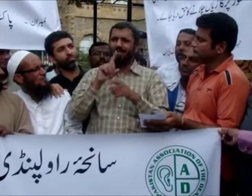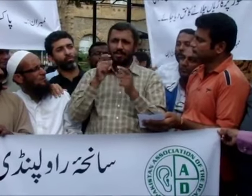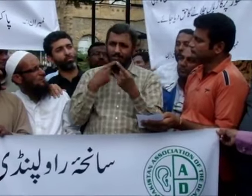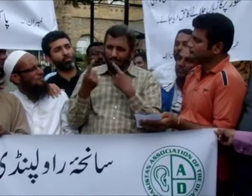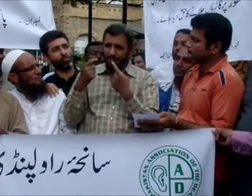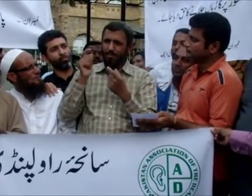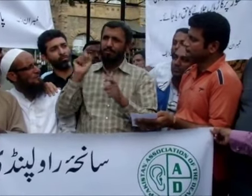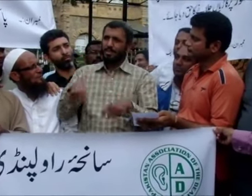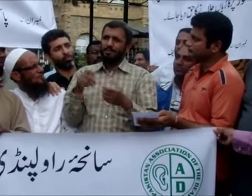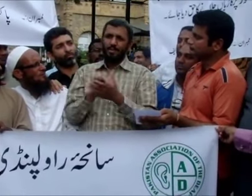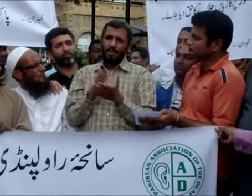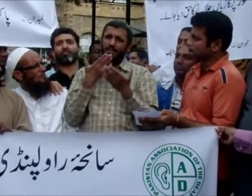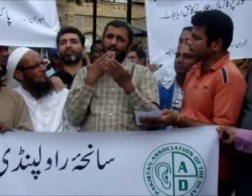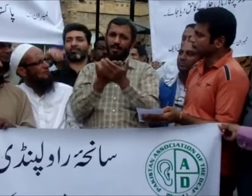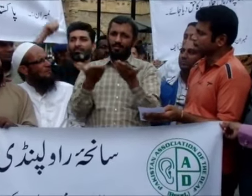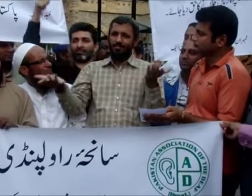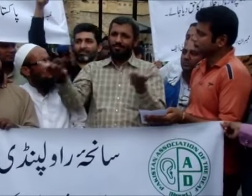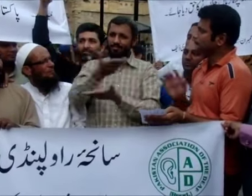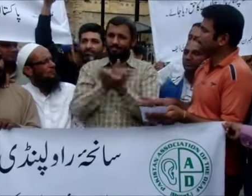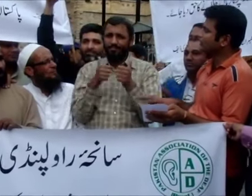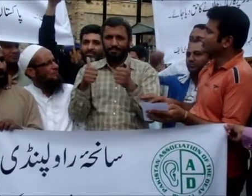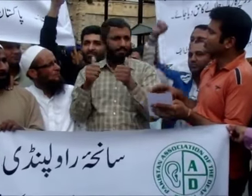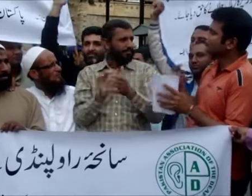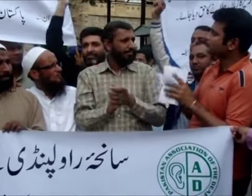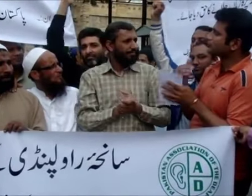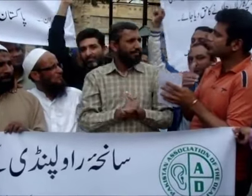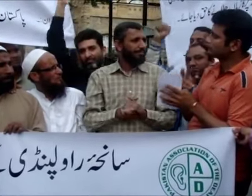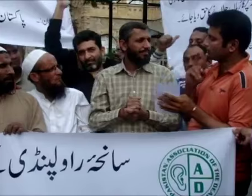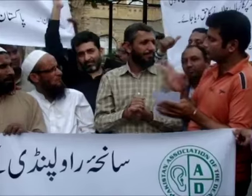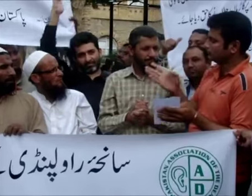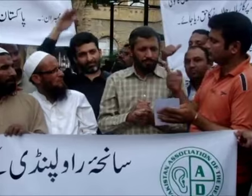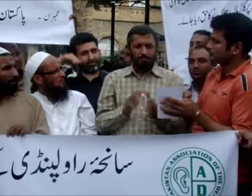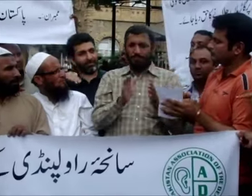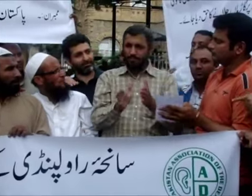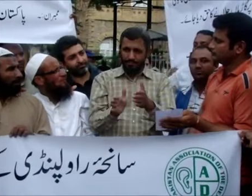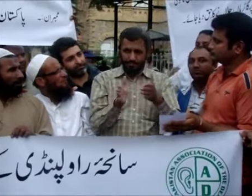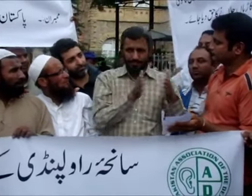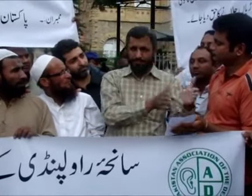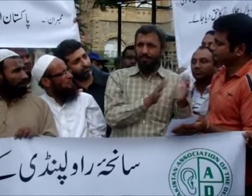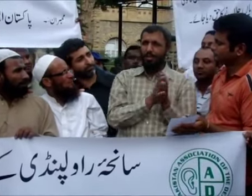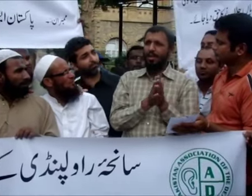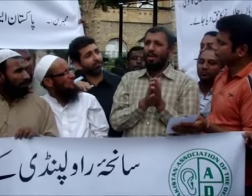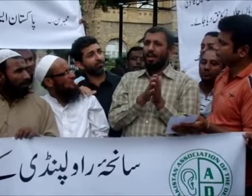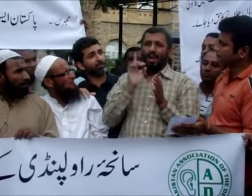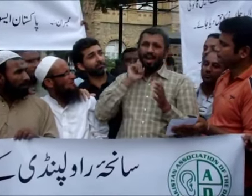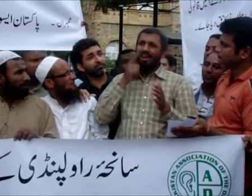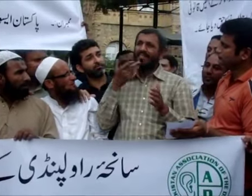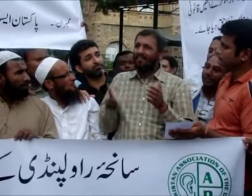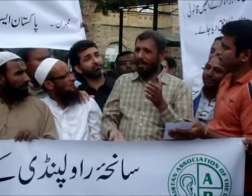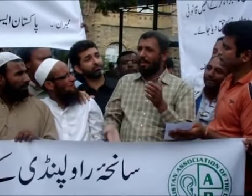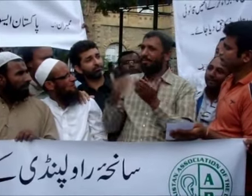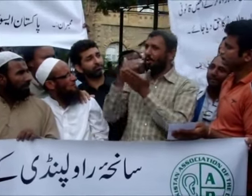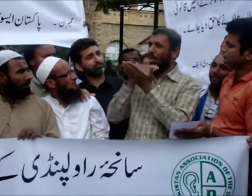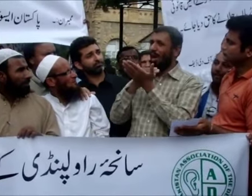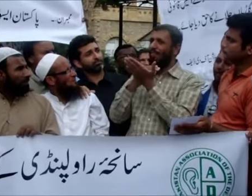ये सिस्टम खराब है, तो जिन लोगों ने समझा जिस तरह यहाँ पर बात की जाती है कि यार वो